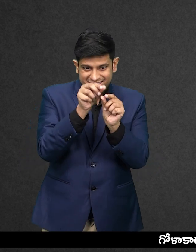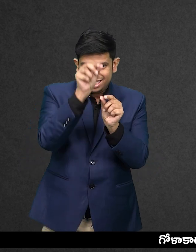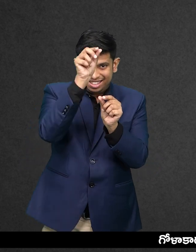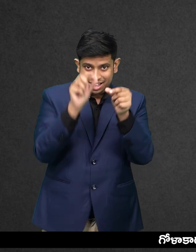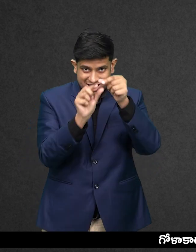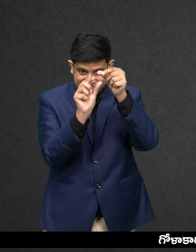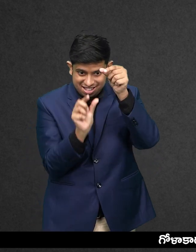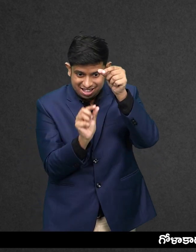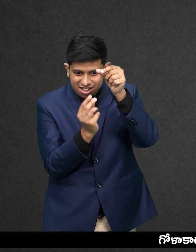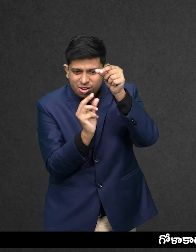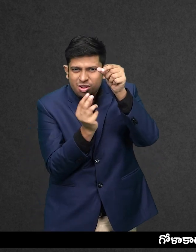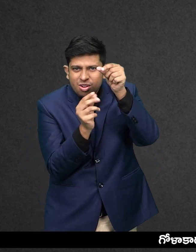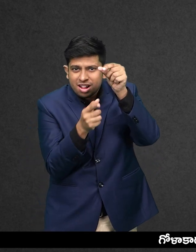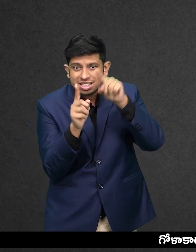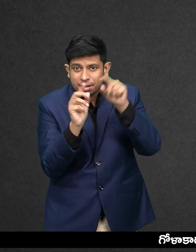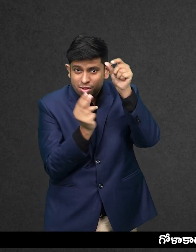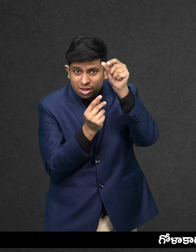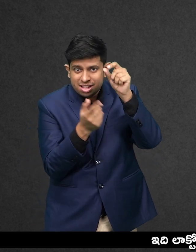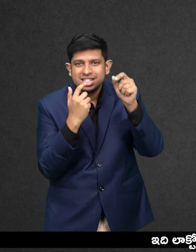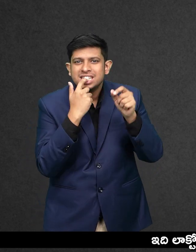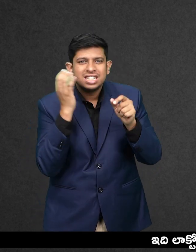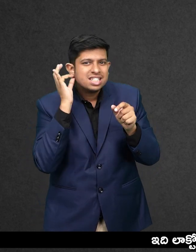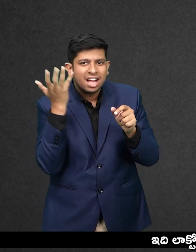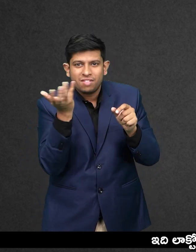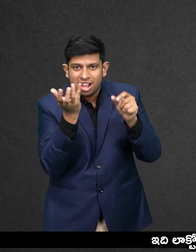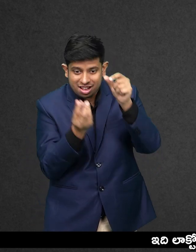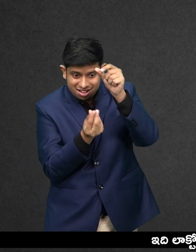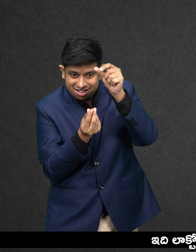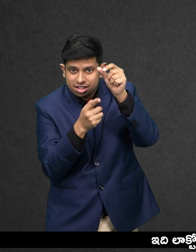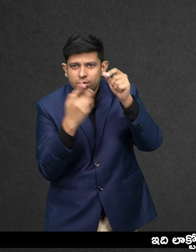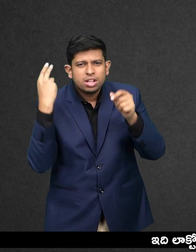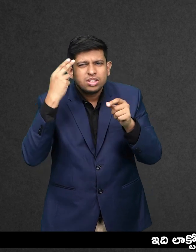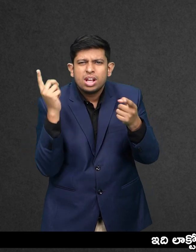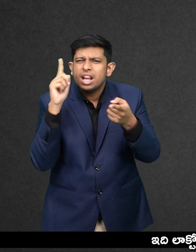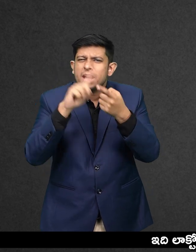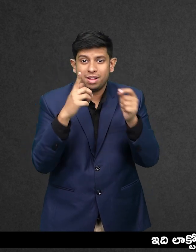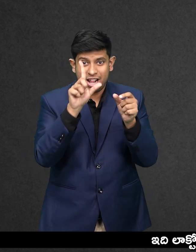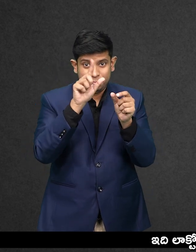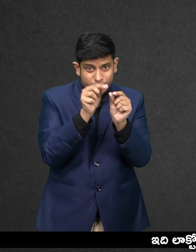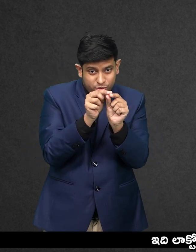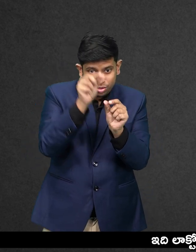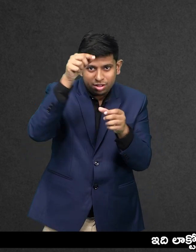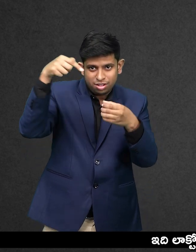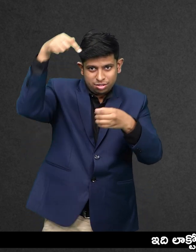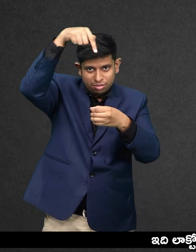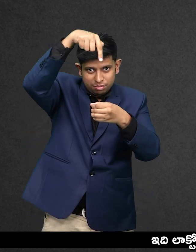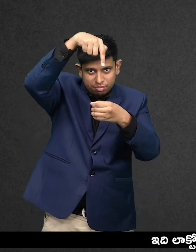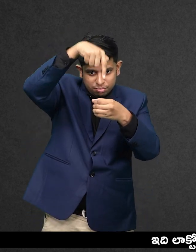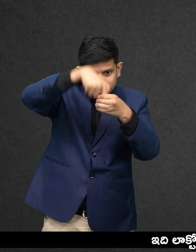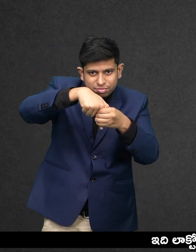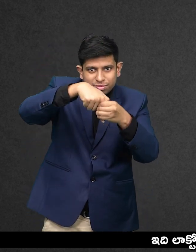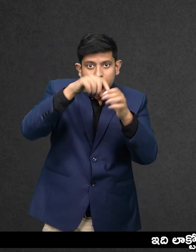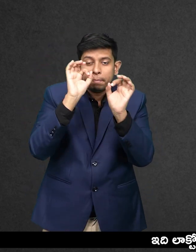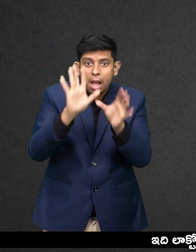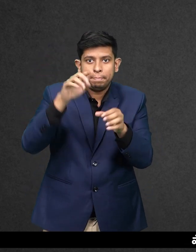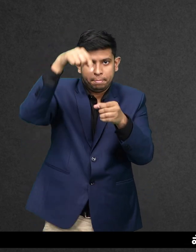గోళాకార బల్బ్ పాదరసంతో నిండి ఉంటుంది. ఇది లాక్టోమీటర్ సరైన స్థాయికి మునిగిపోతుంది